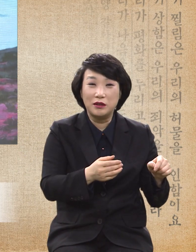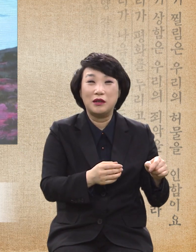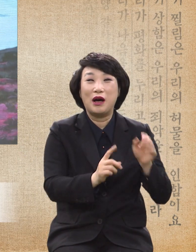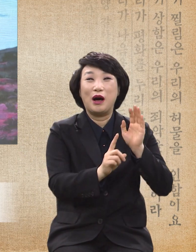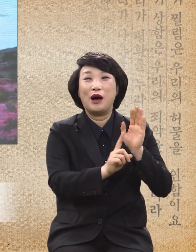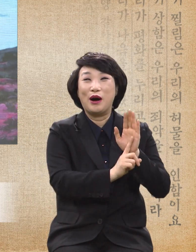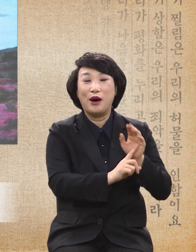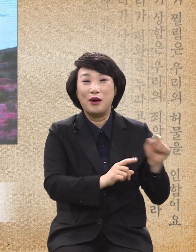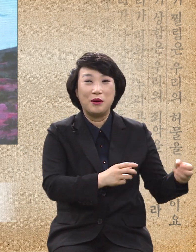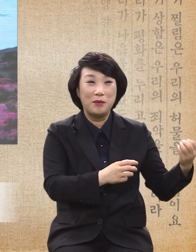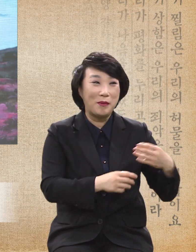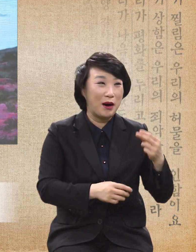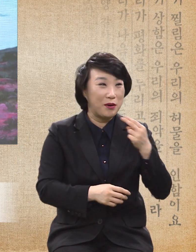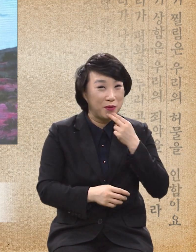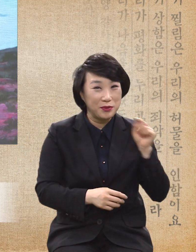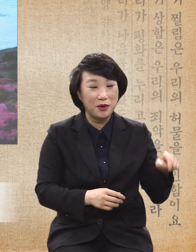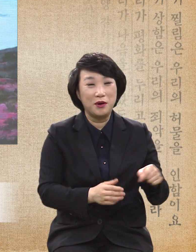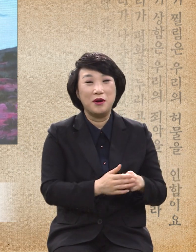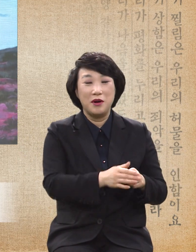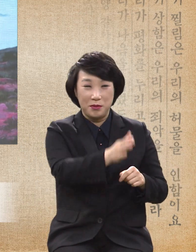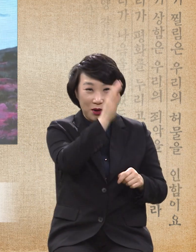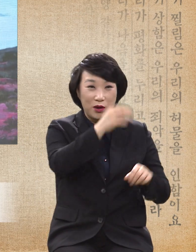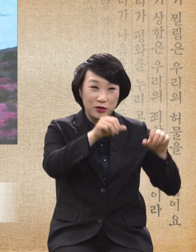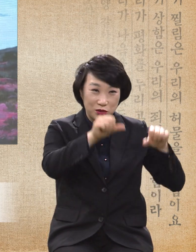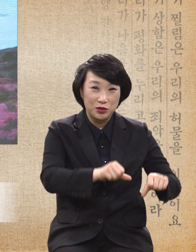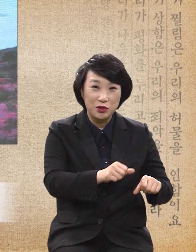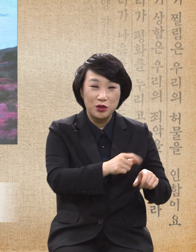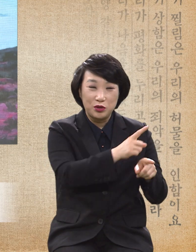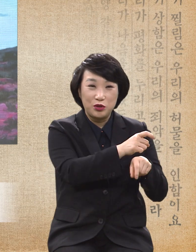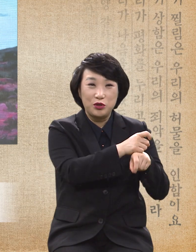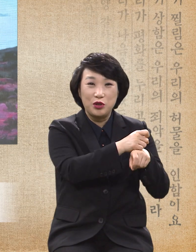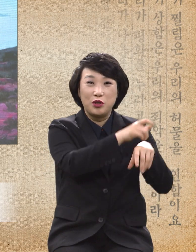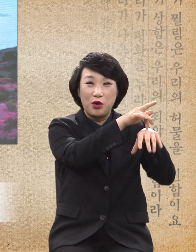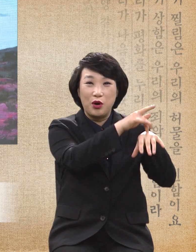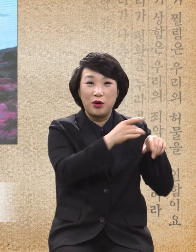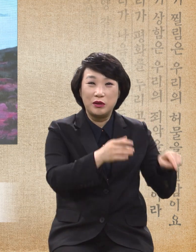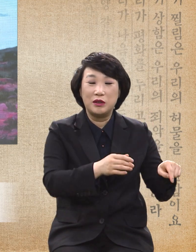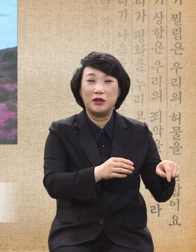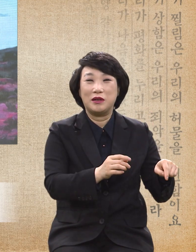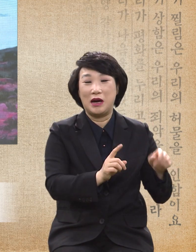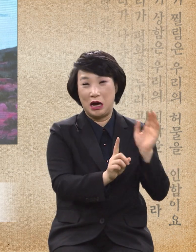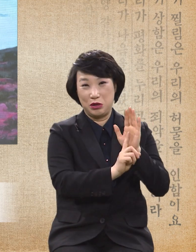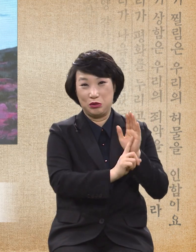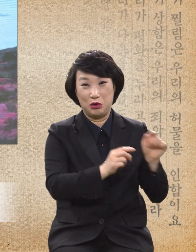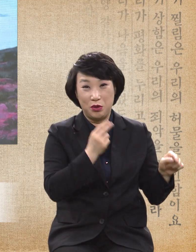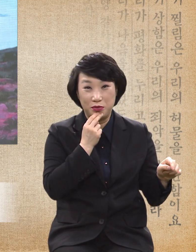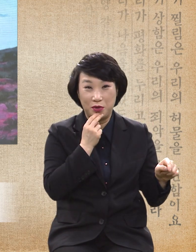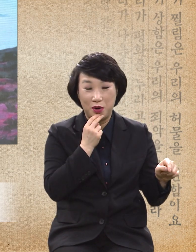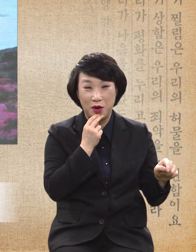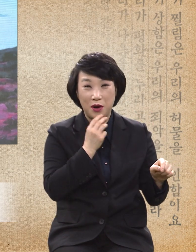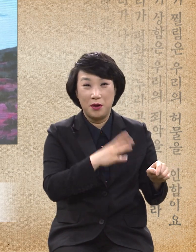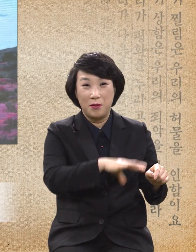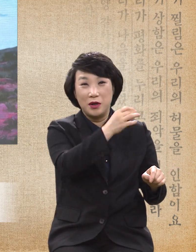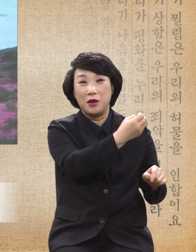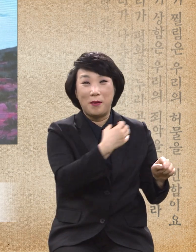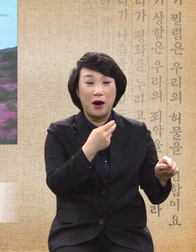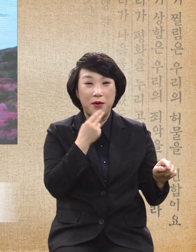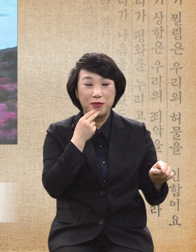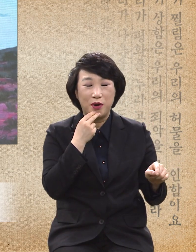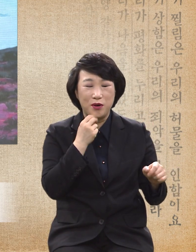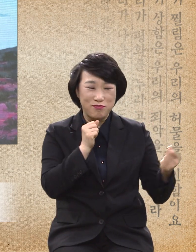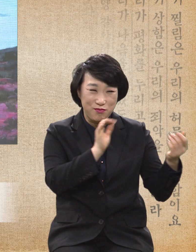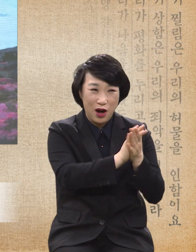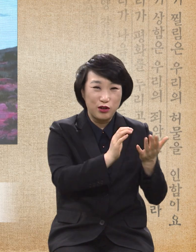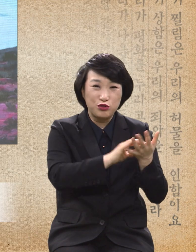귀신 질병 저주 이 원수는 절대 예고가 없다니까. 예고가 없이 닥쳐오는